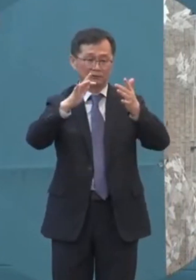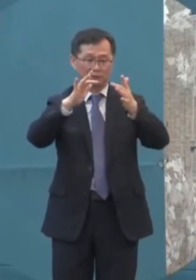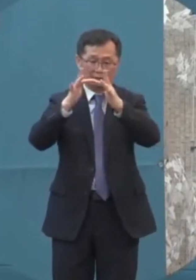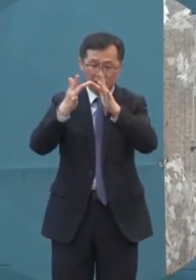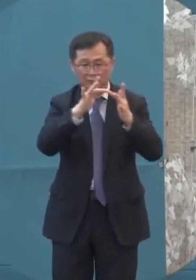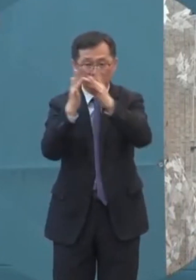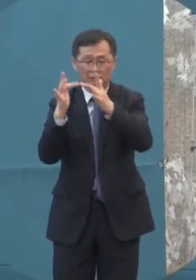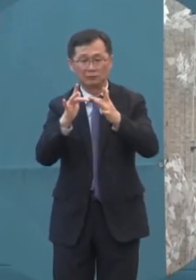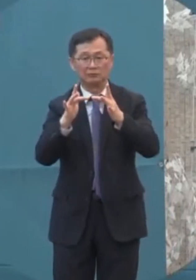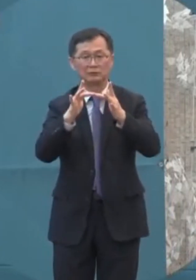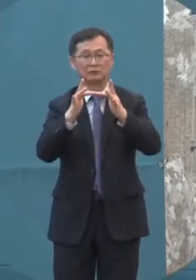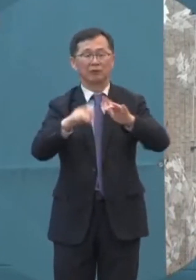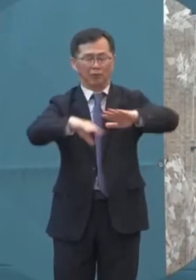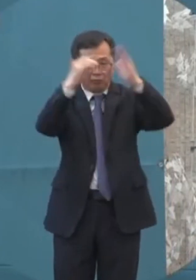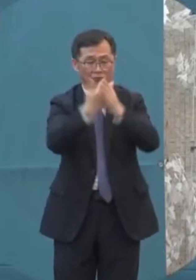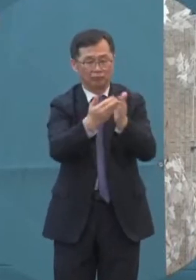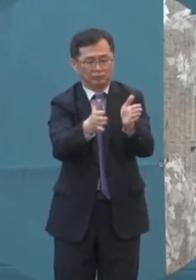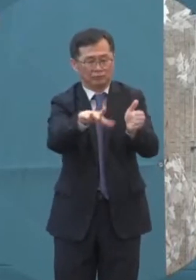문화강국도 처음 시작했잖아요.